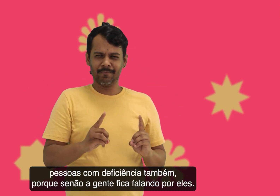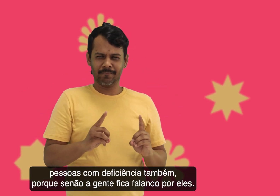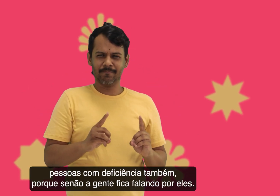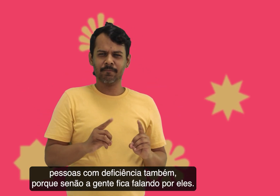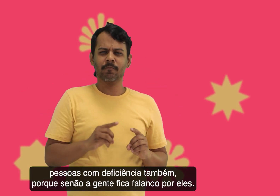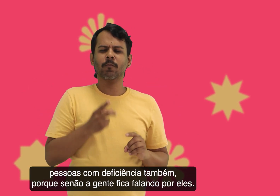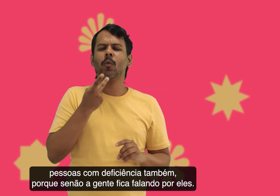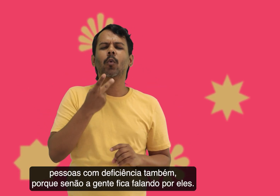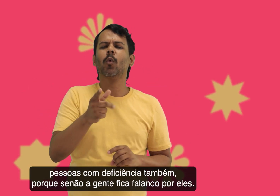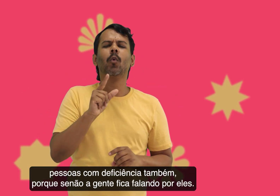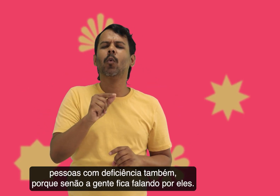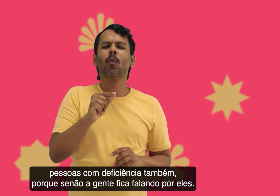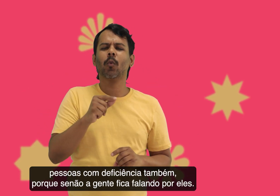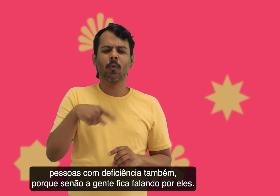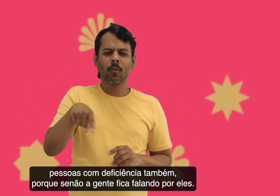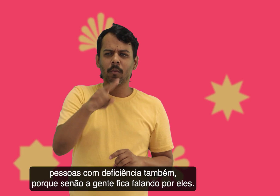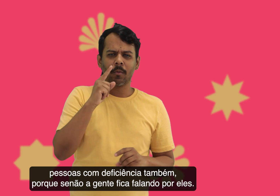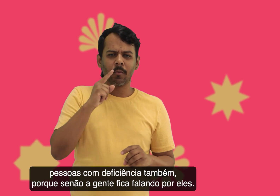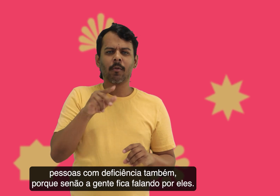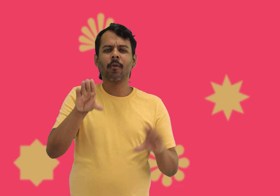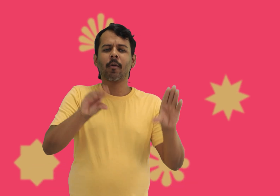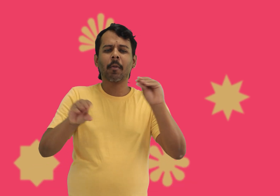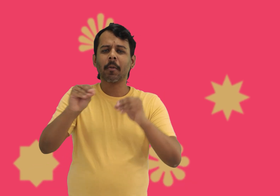deficiência também, porque senão a gente fica falando por eles, né?